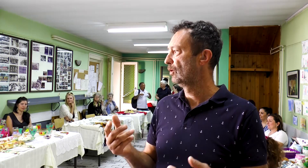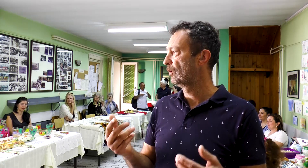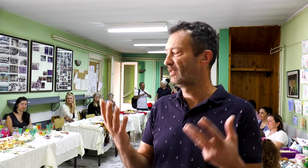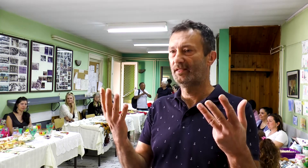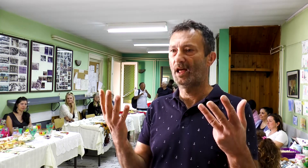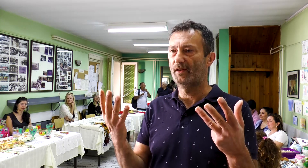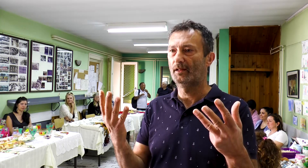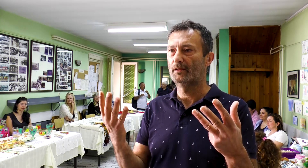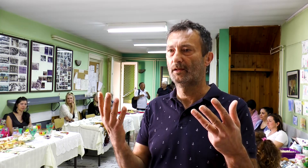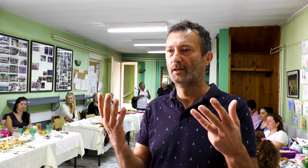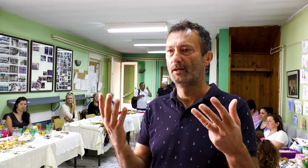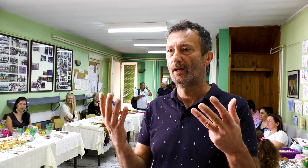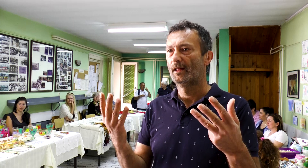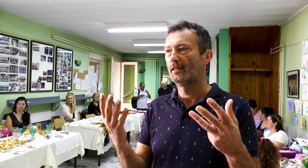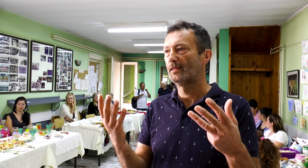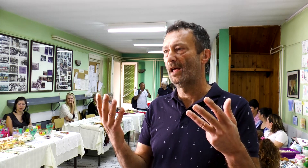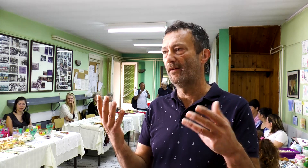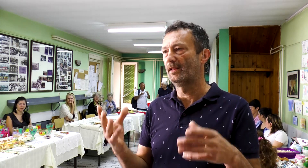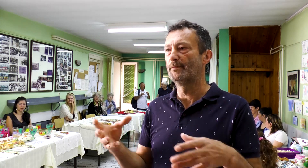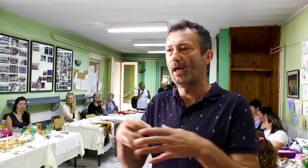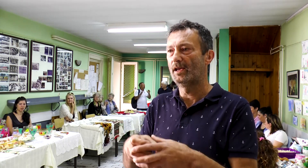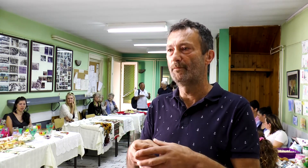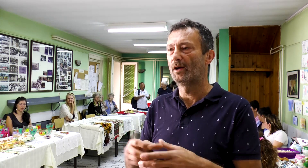Danas ima ukupno 9